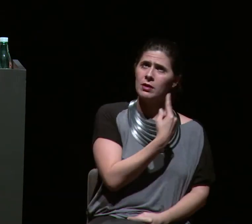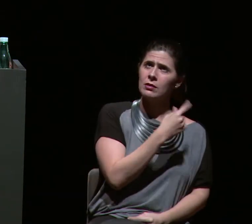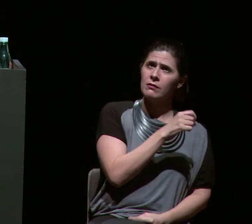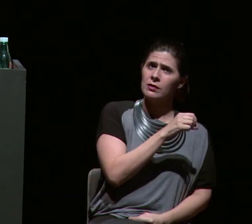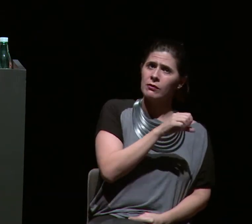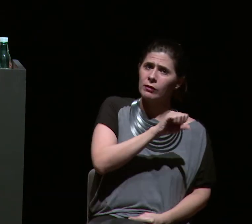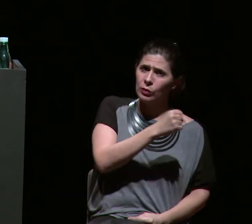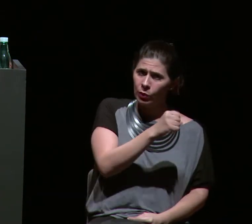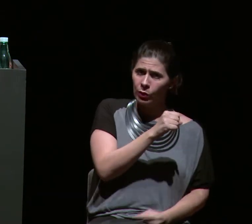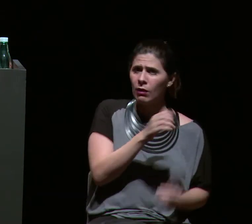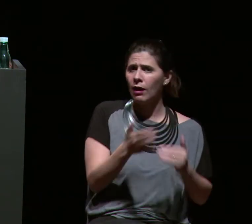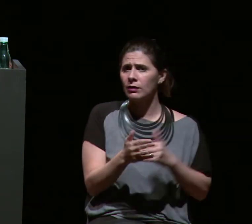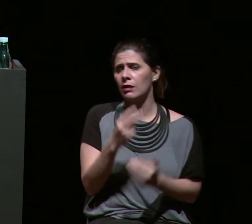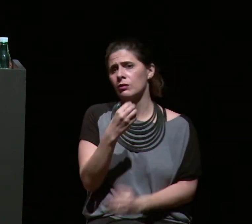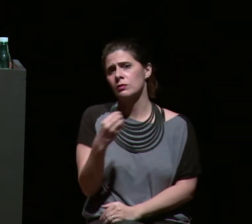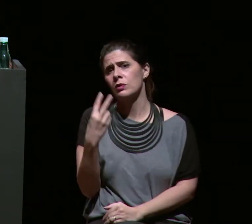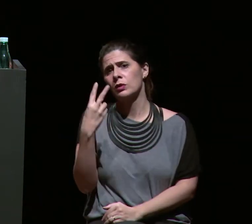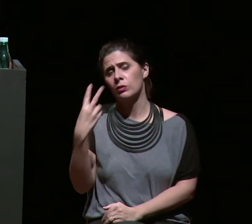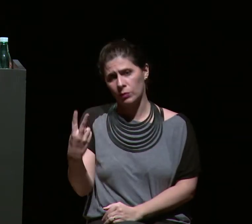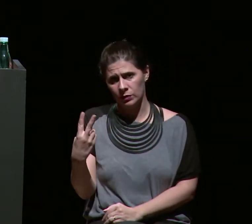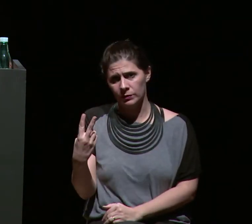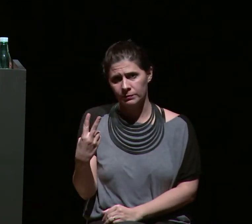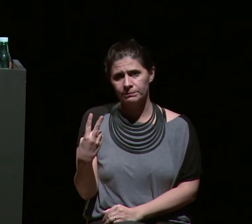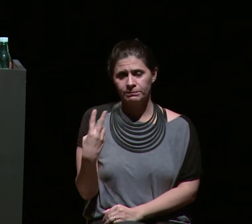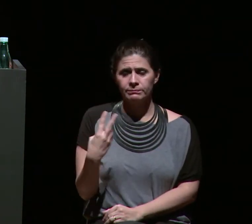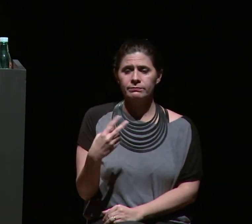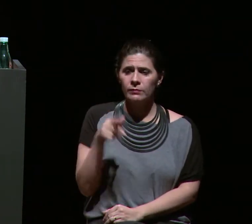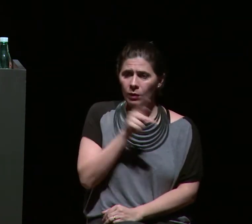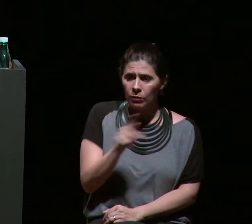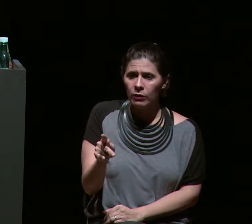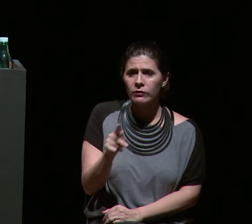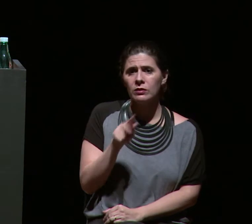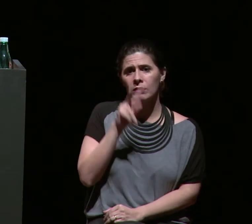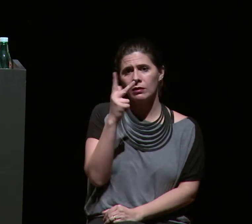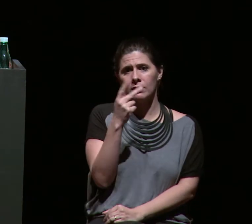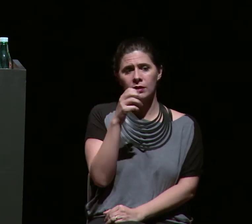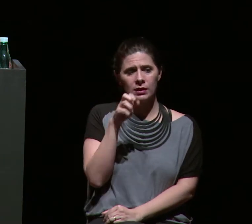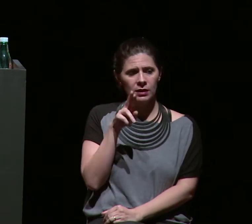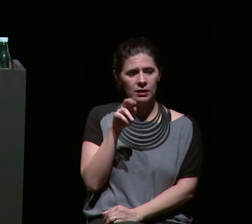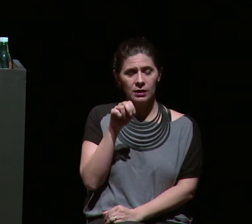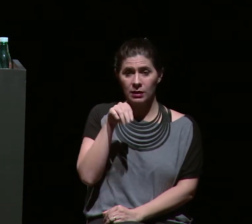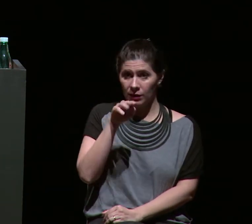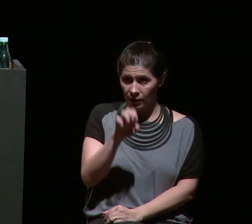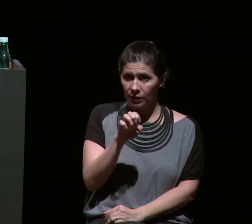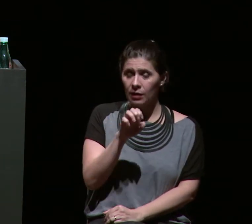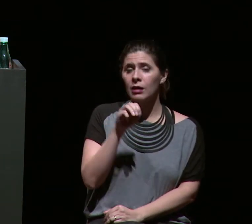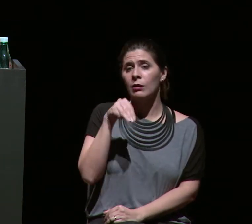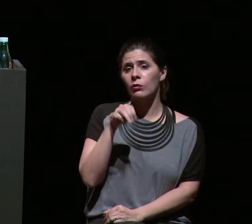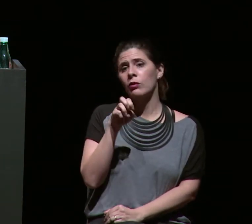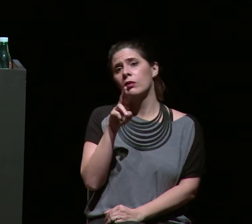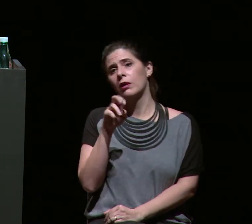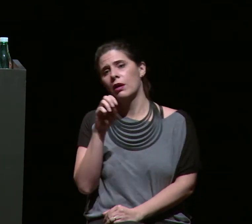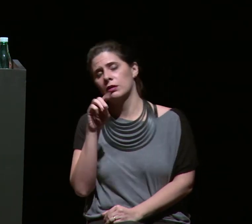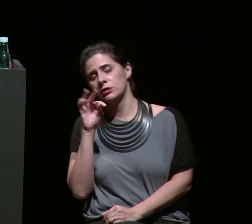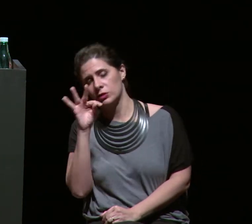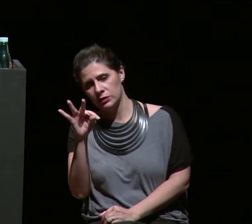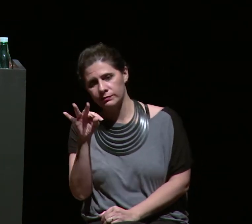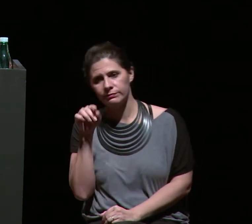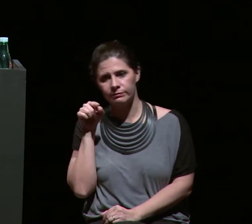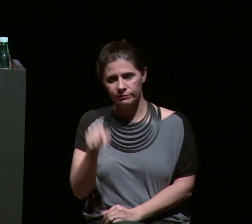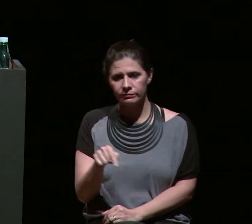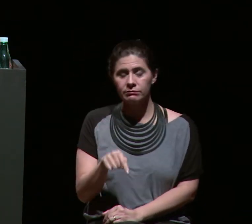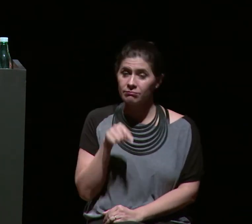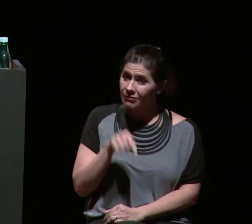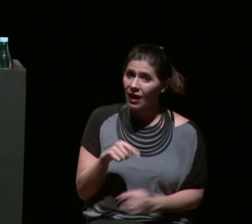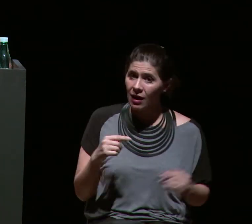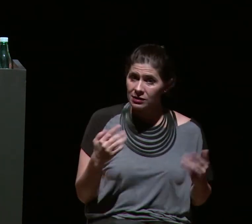2002, do professor Henrique Muratio, no Departamento de Letras da Universidade de São Paulo. Essa convivência foi fundamental para Araújo,